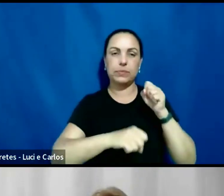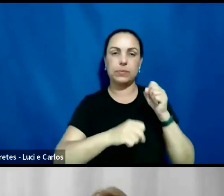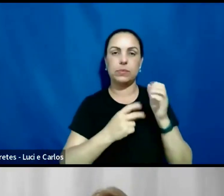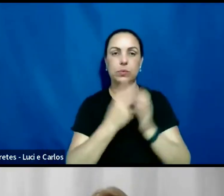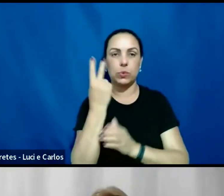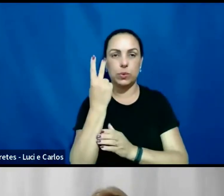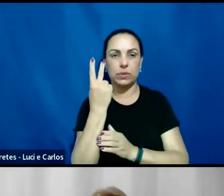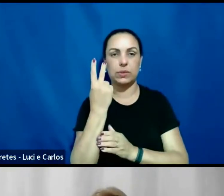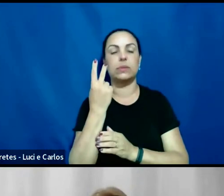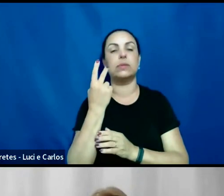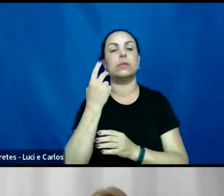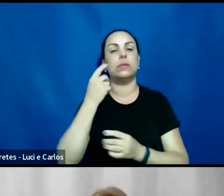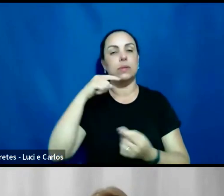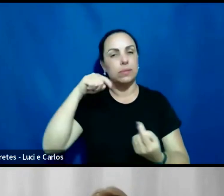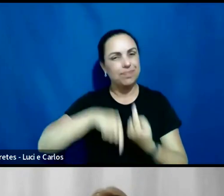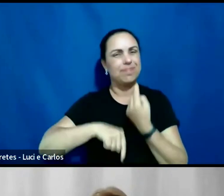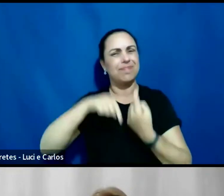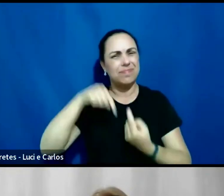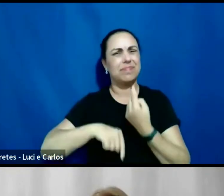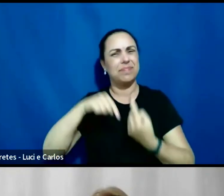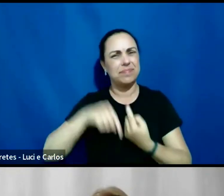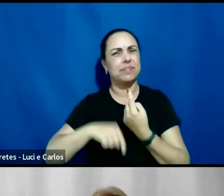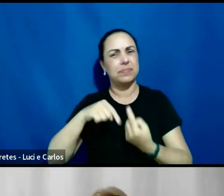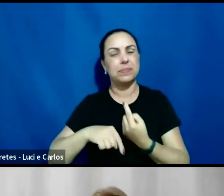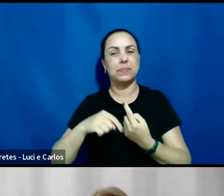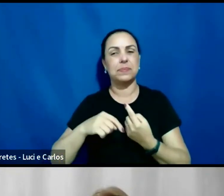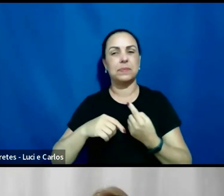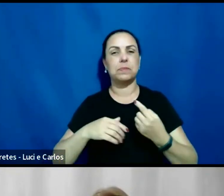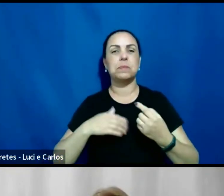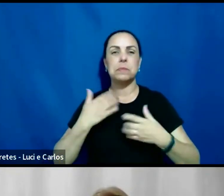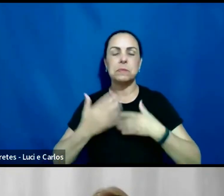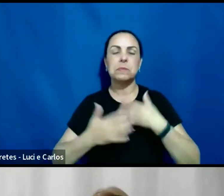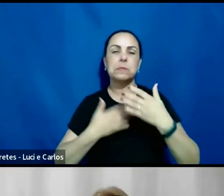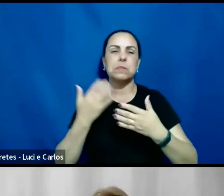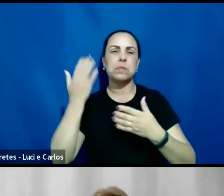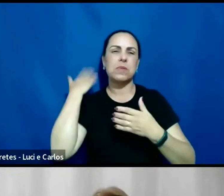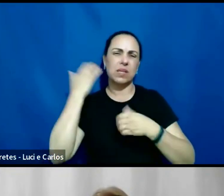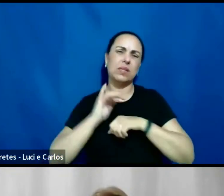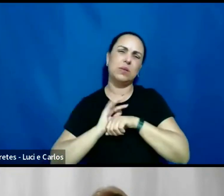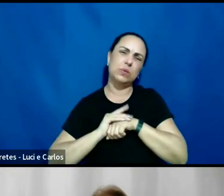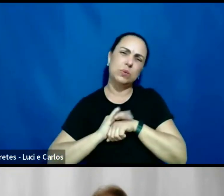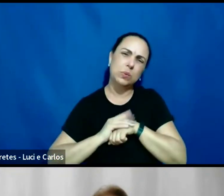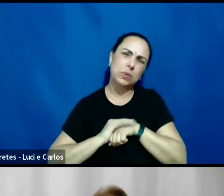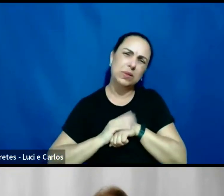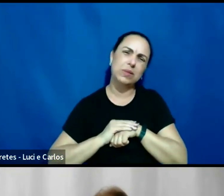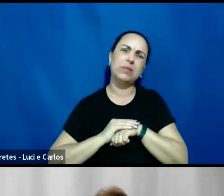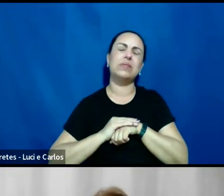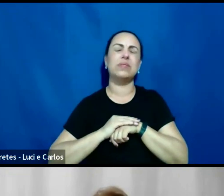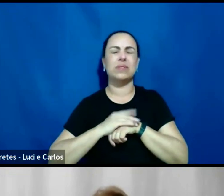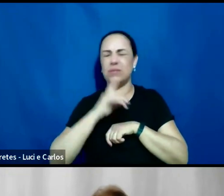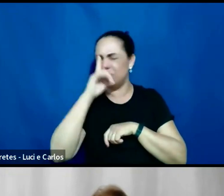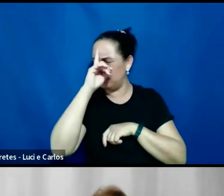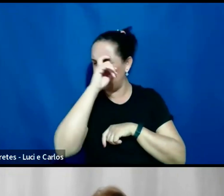E, então, assim, a minha vida, quando eu conheci o projeto, ela era, assim, bem miserável.